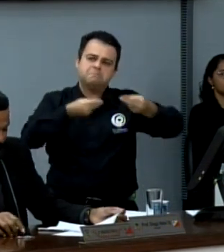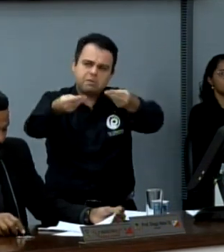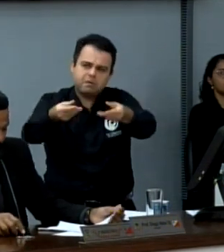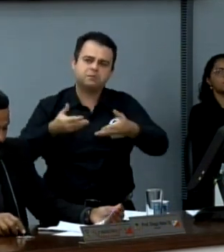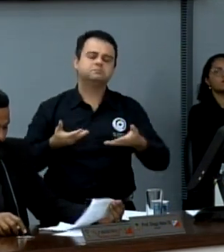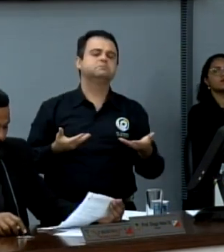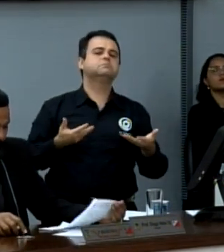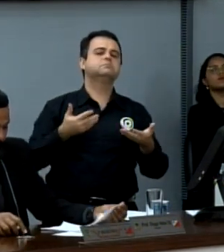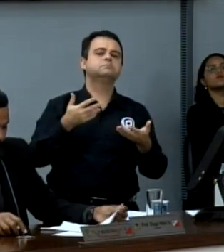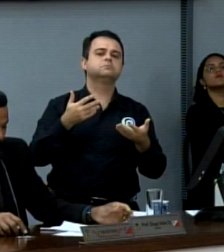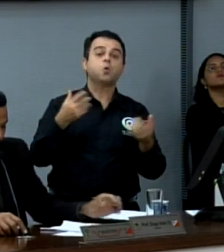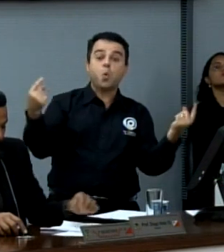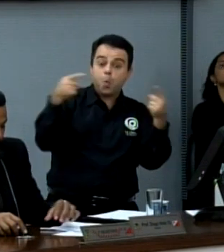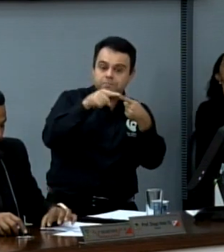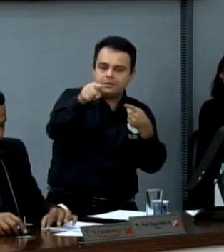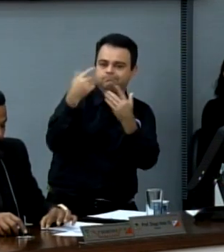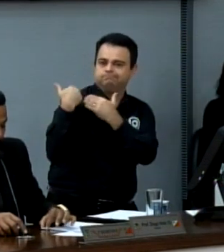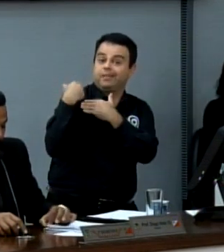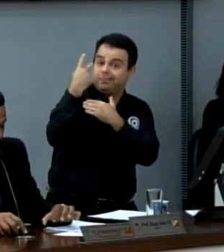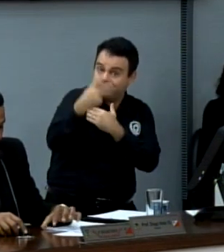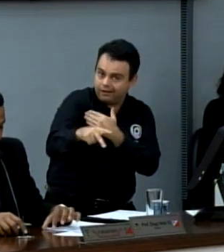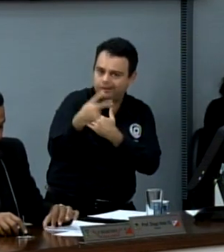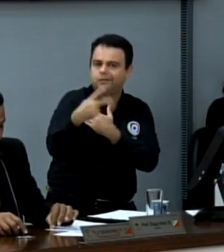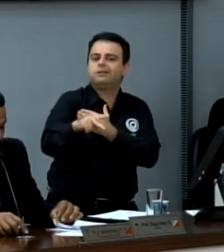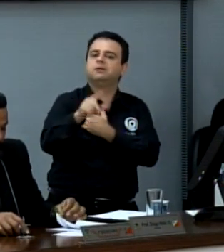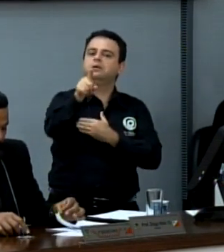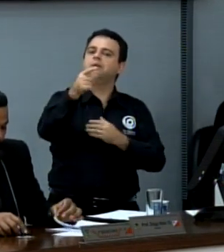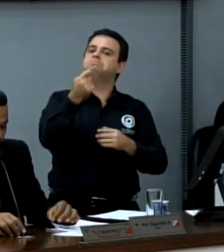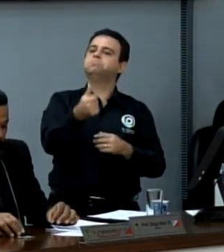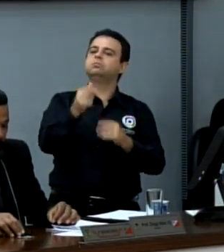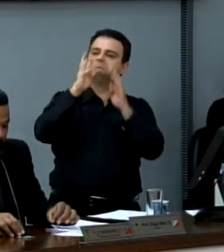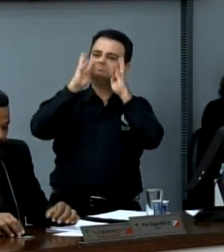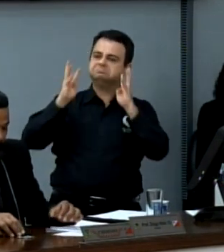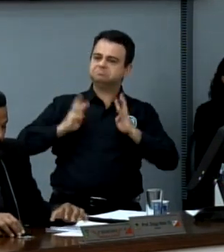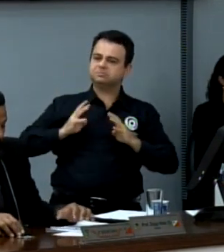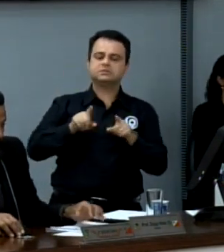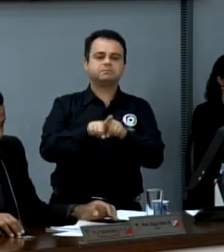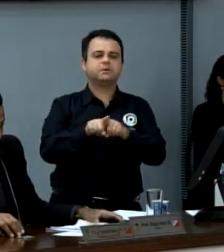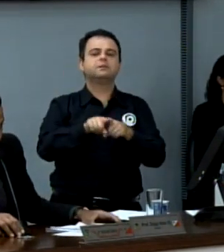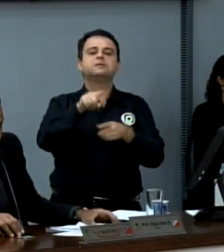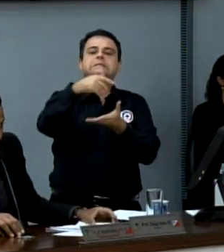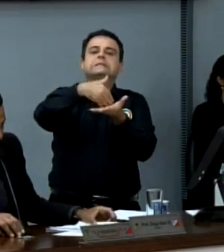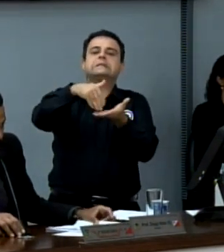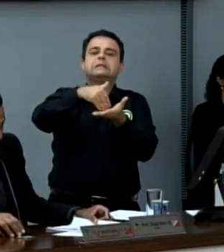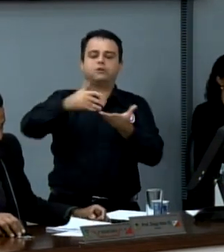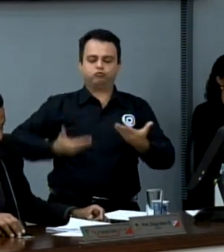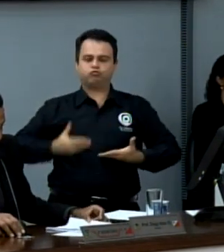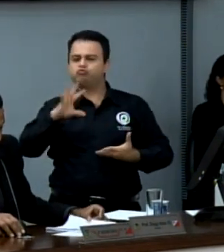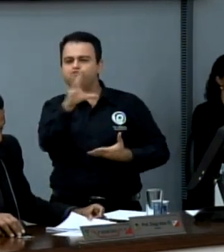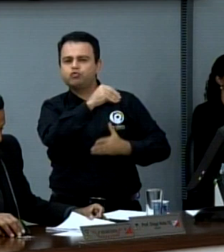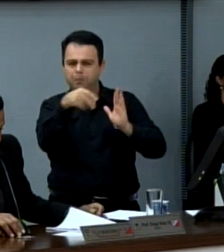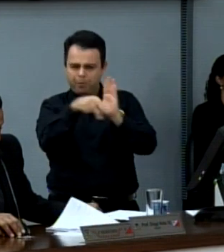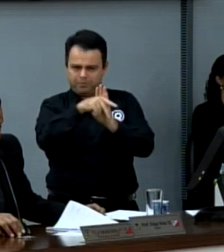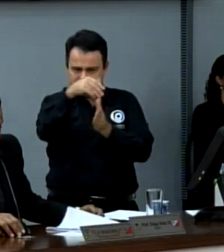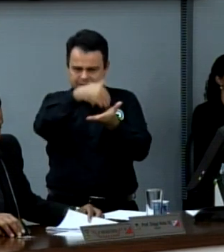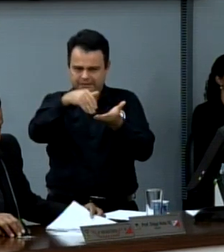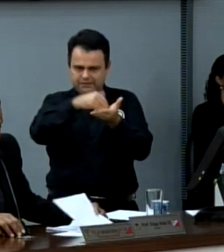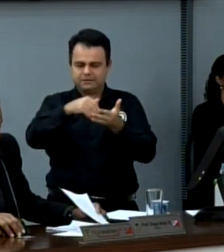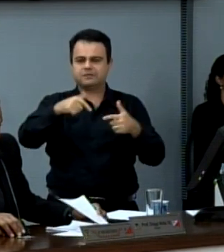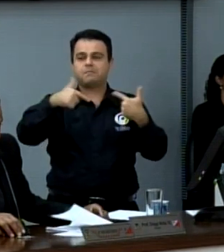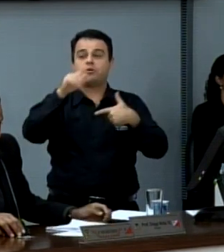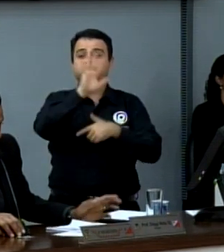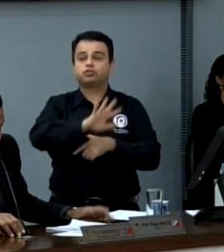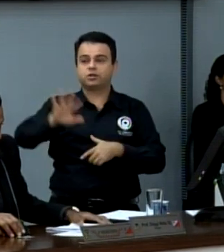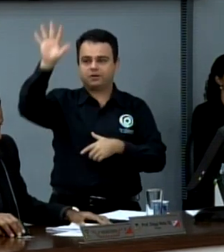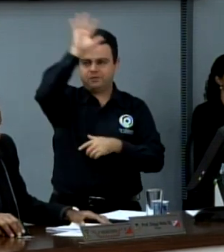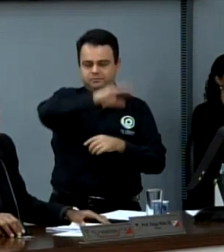de sua pasta então Obrigado também o Lice toda a equipe ali da secretaria serviços gerais e desejar domingo agora é Dia das